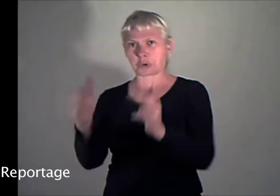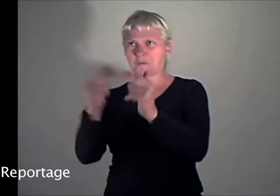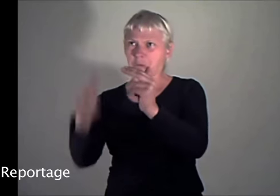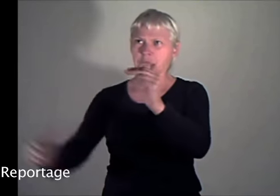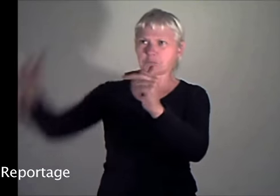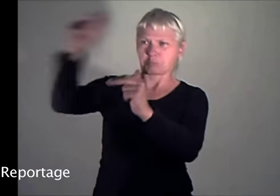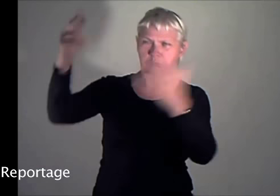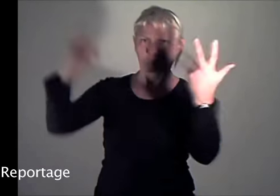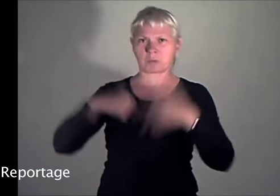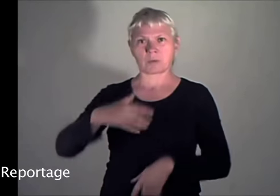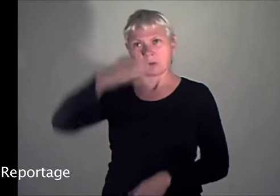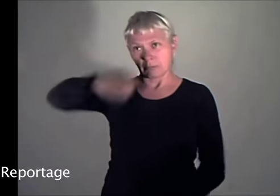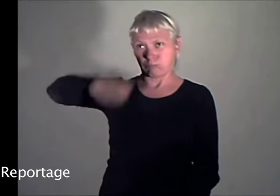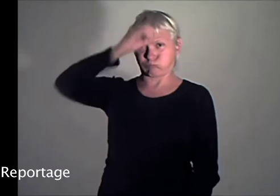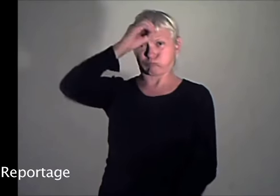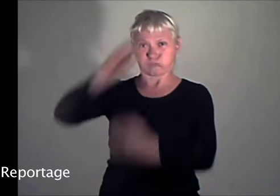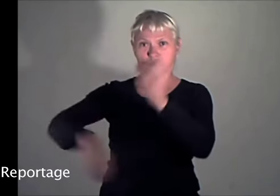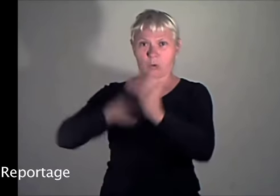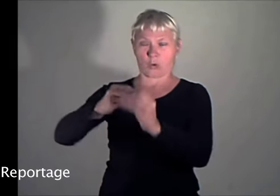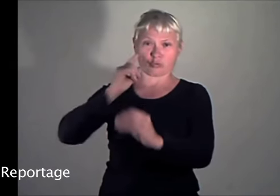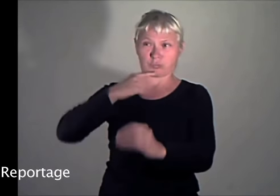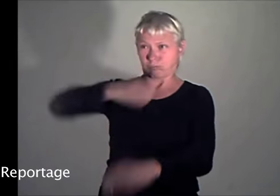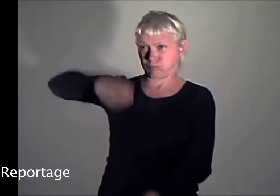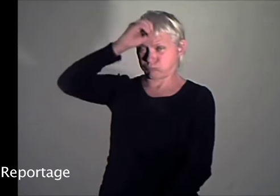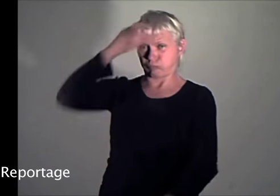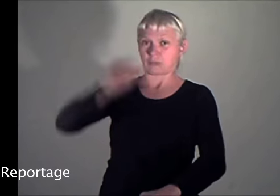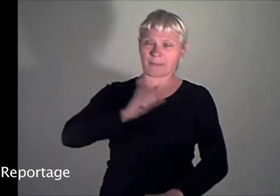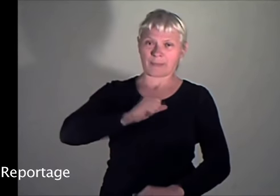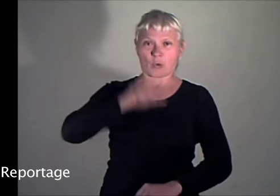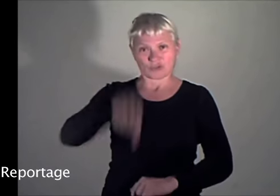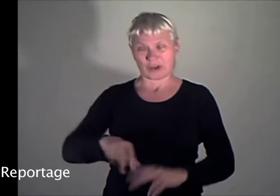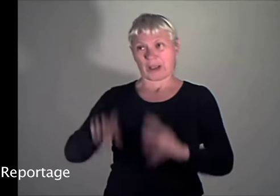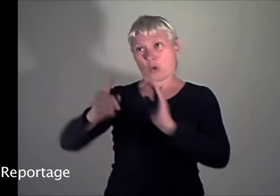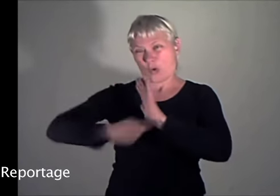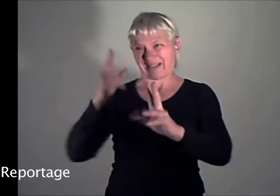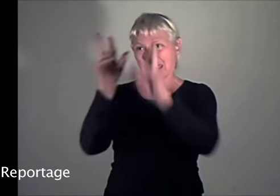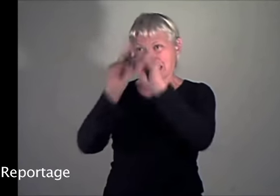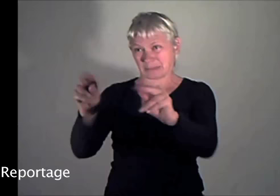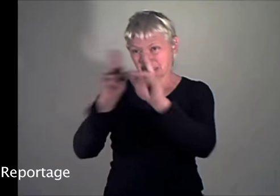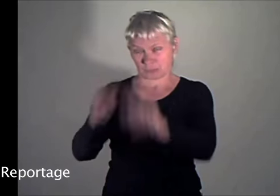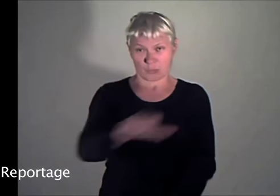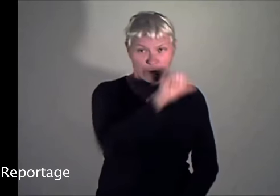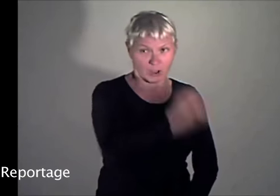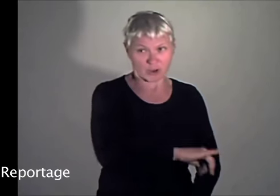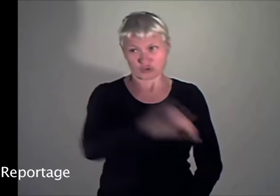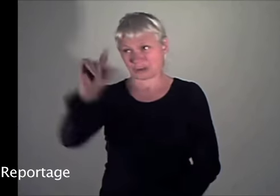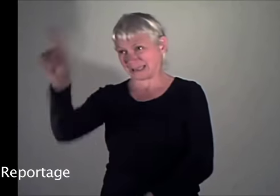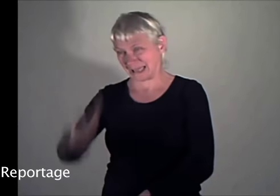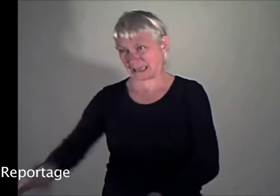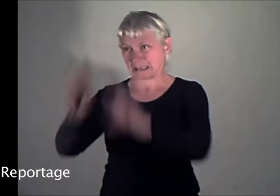qui disaient qu'ils étaient importants, ils connaissaient rien au monde des sourds, donc il fallait expliquer, réexpliquer, revenir à zéro, tout expliquer